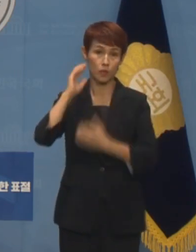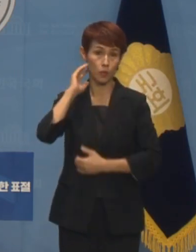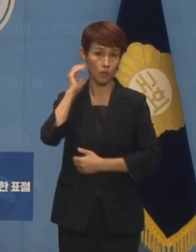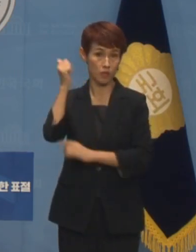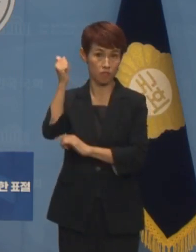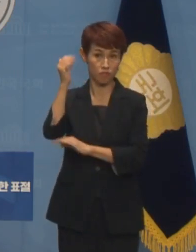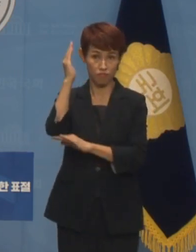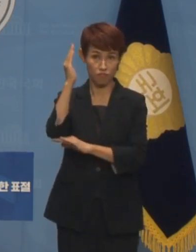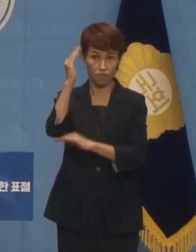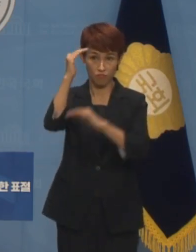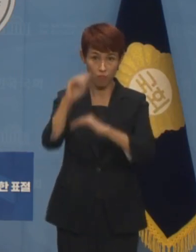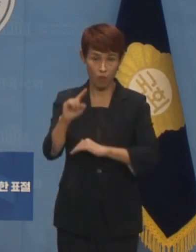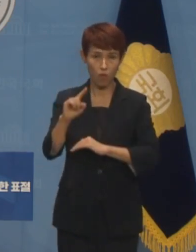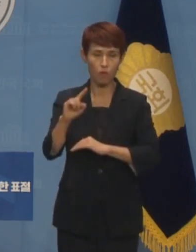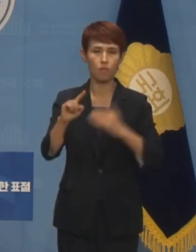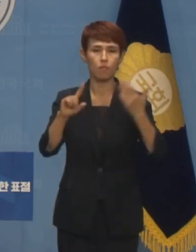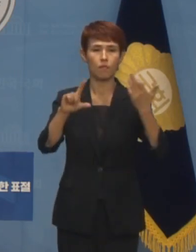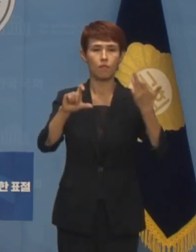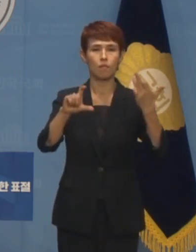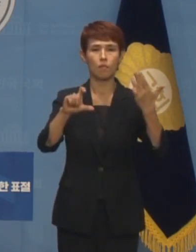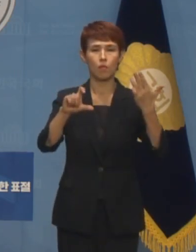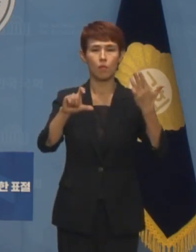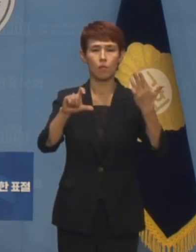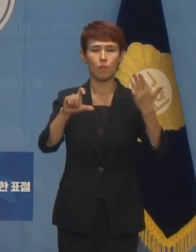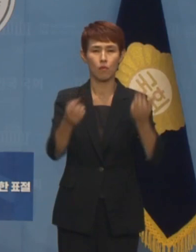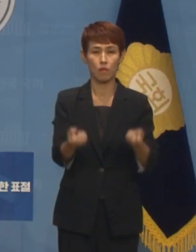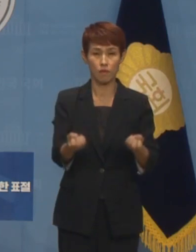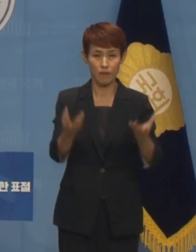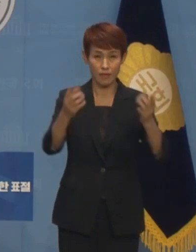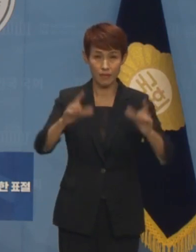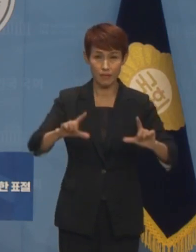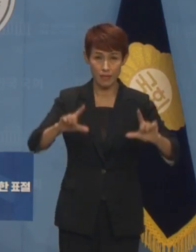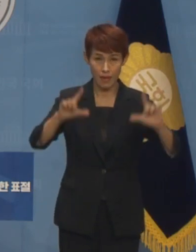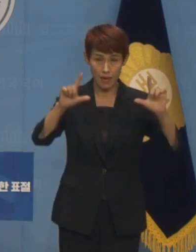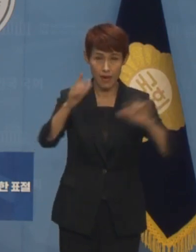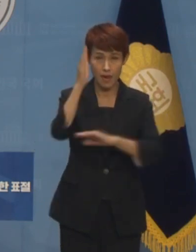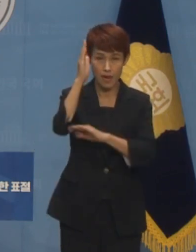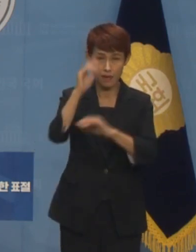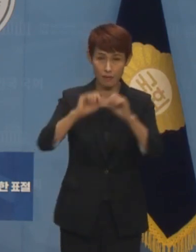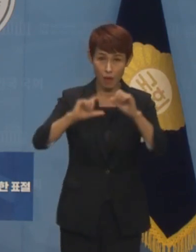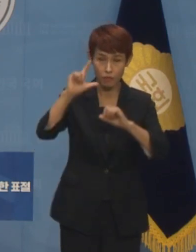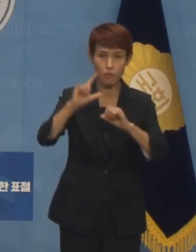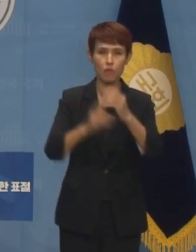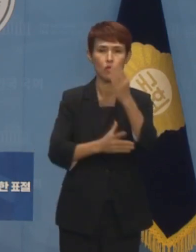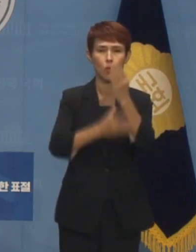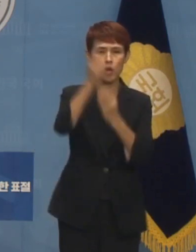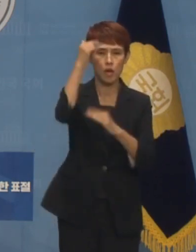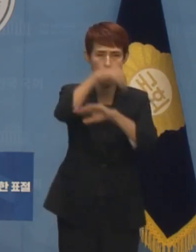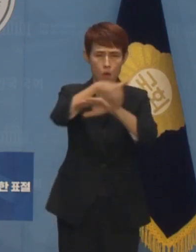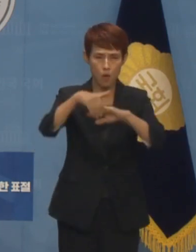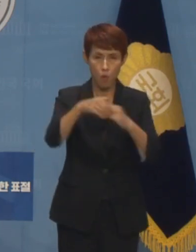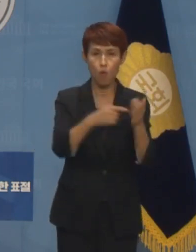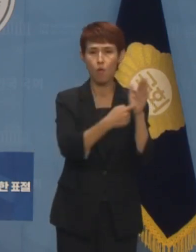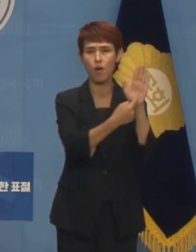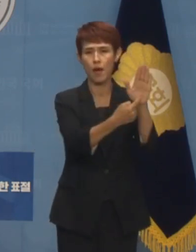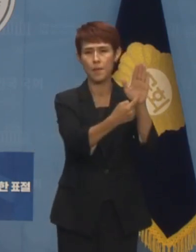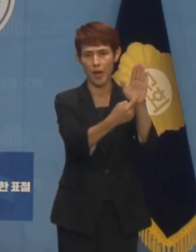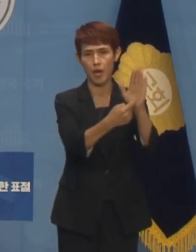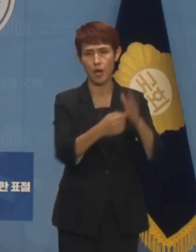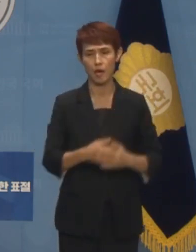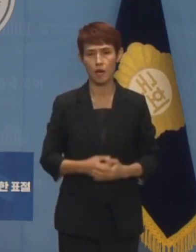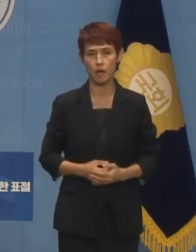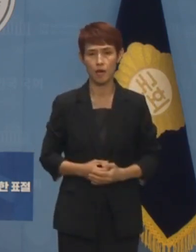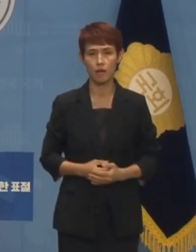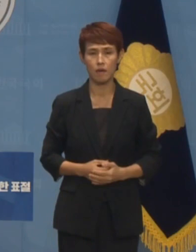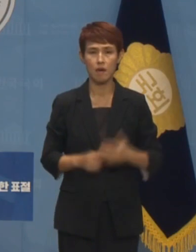대통령은 광복절 경축사 대부분을 통일 전략을 발표하는 데 할애하였습니다.